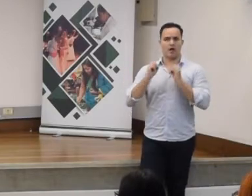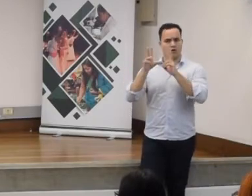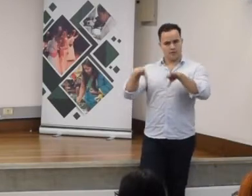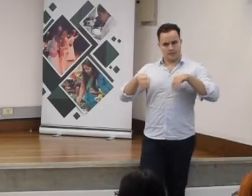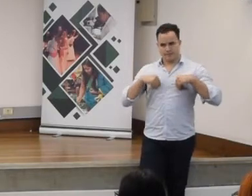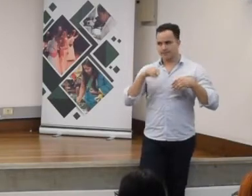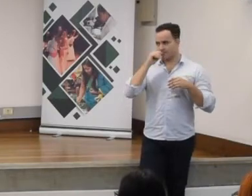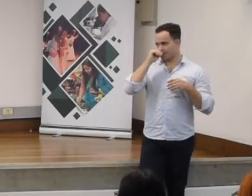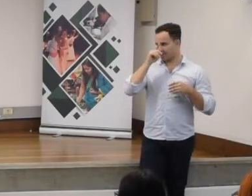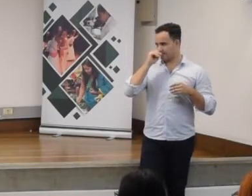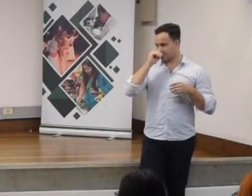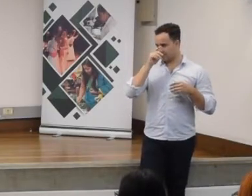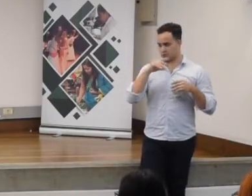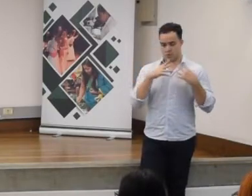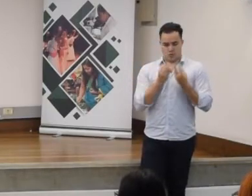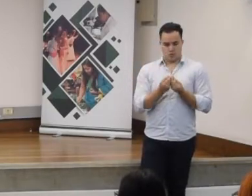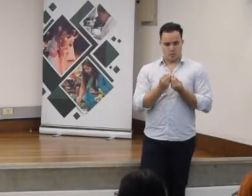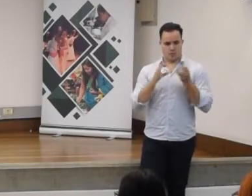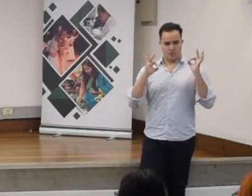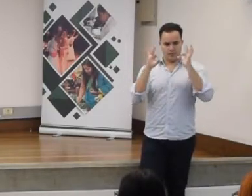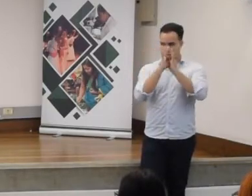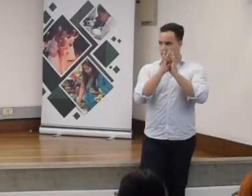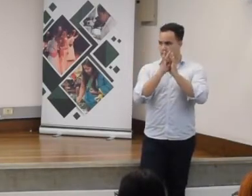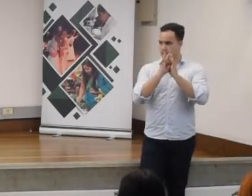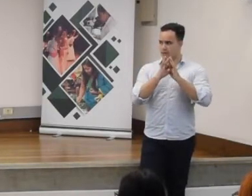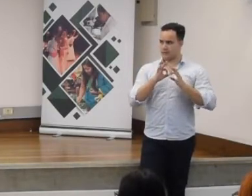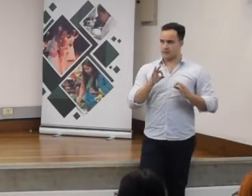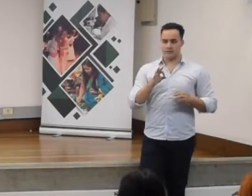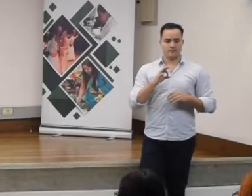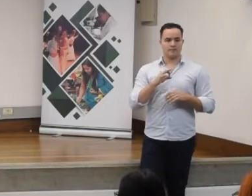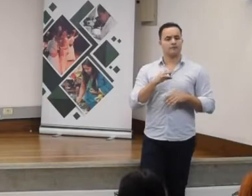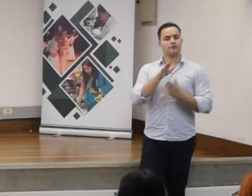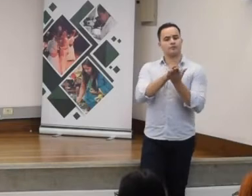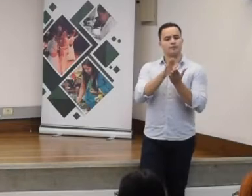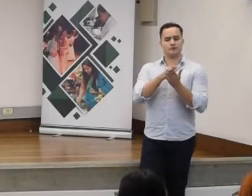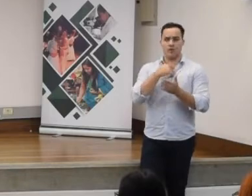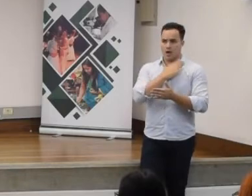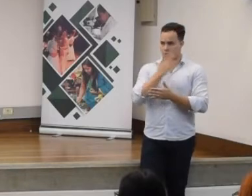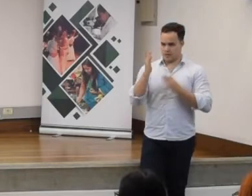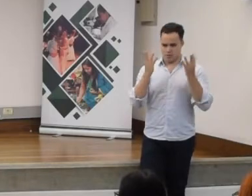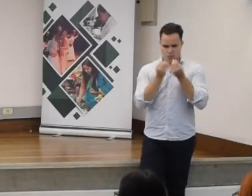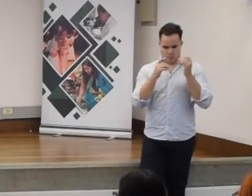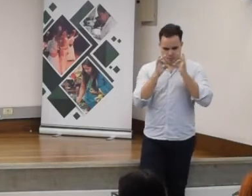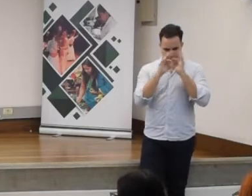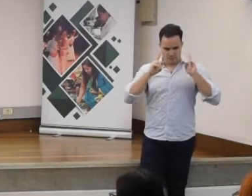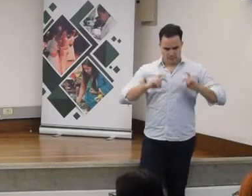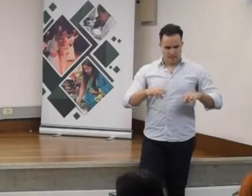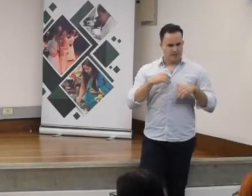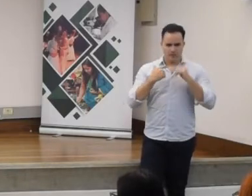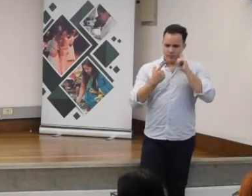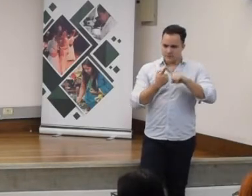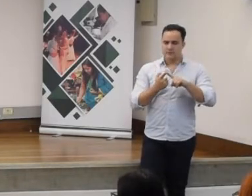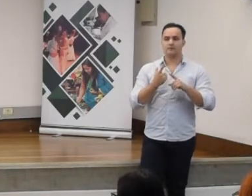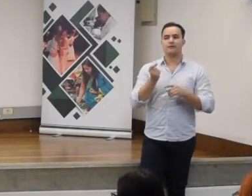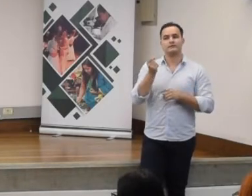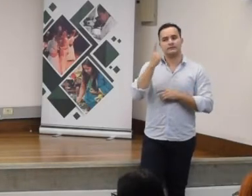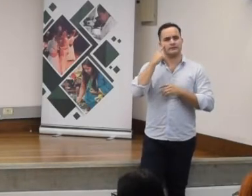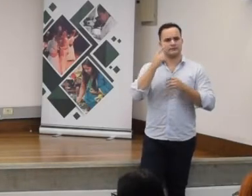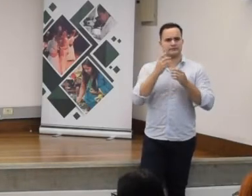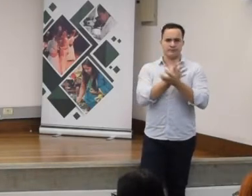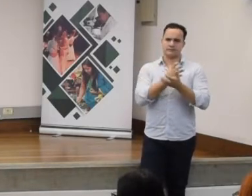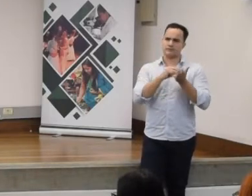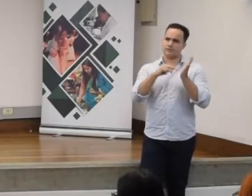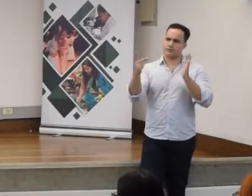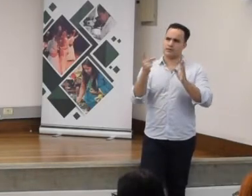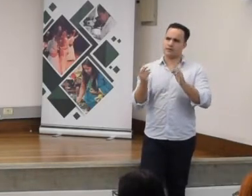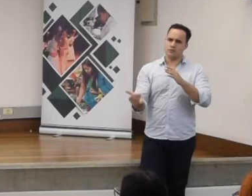donde logramos incidir sobre la orientación estratégica del documento para comprender la ciencia, la tecnología y la innovación desde una